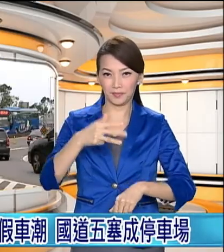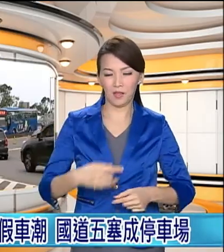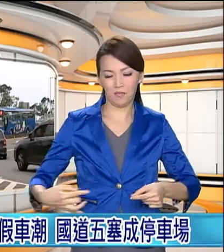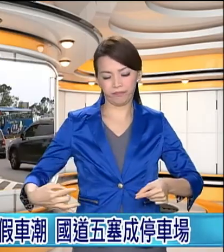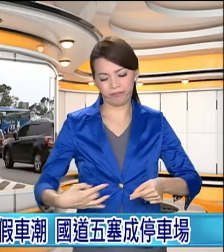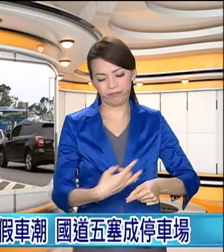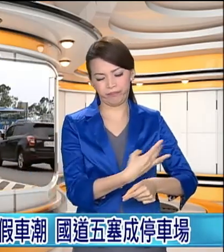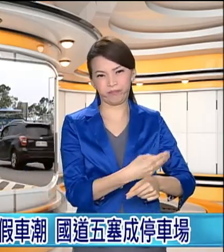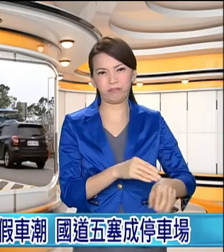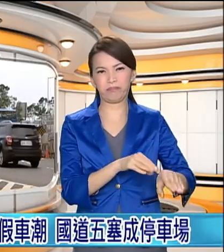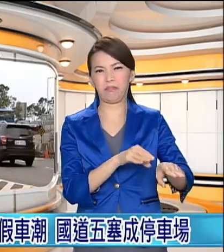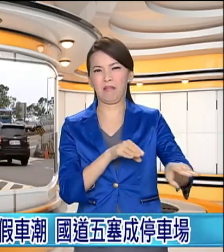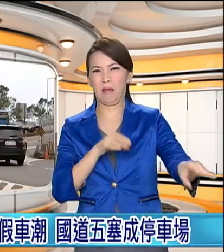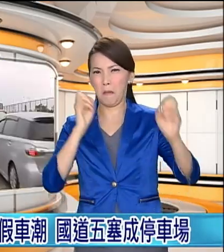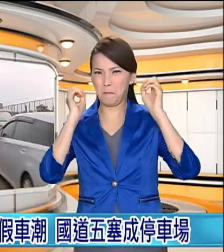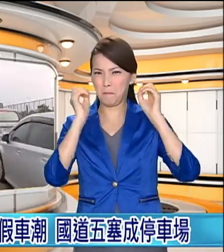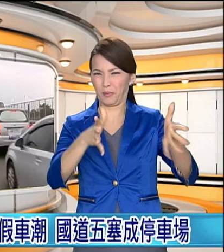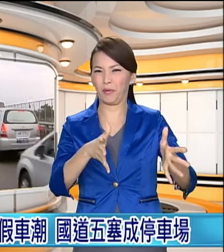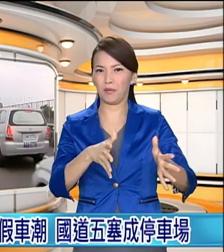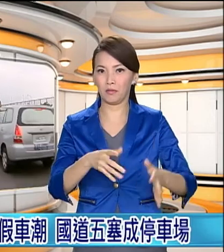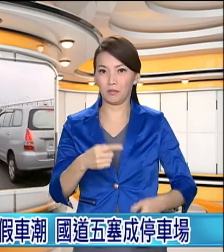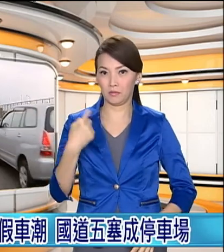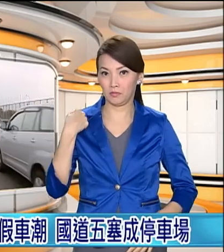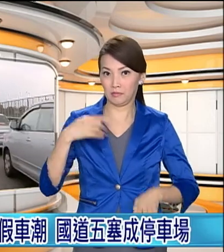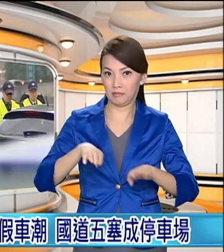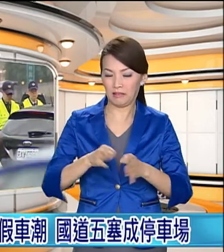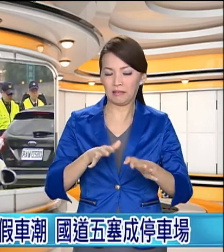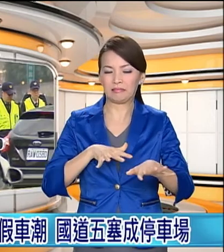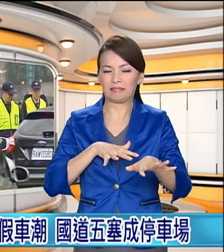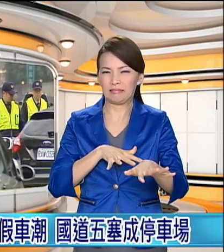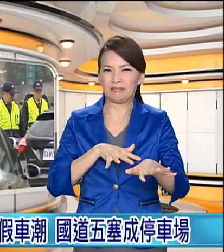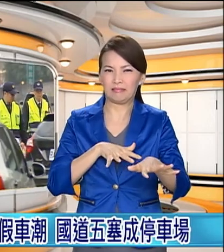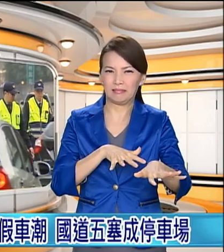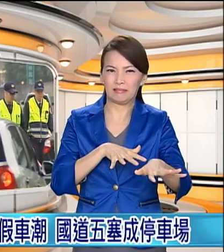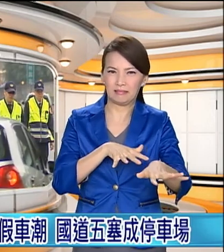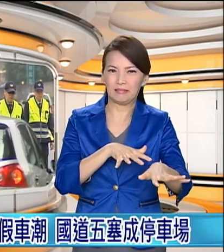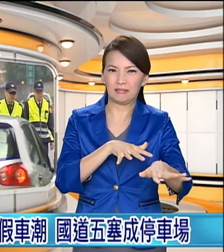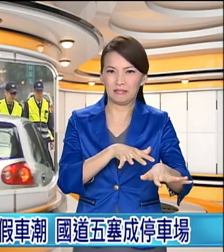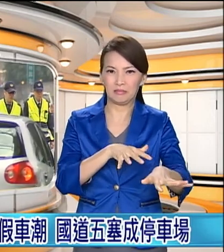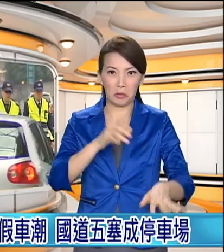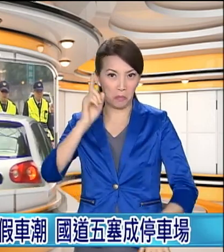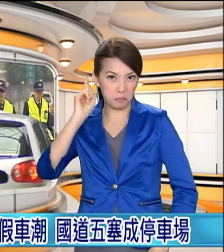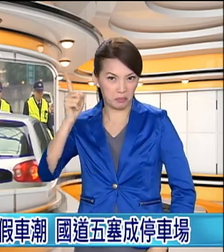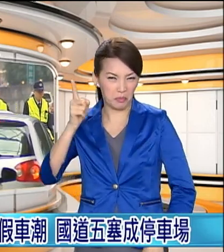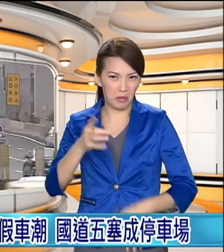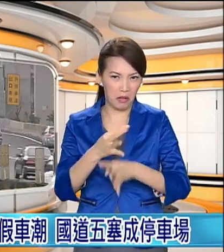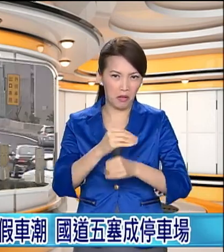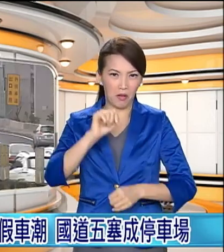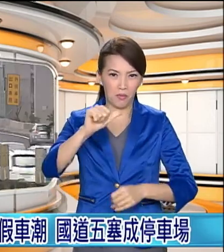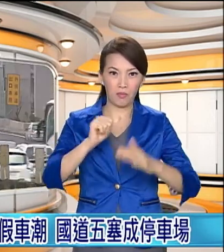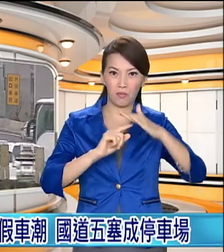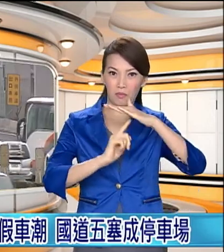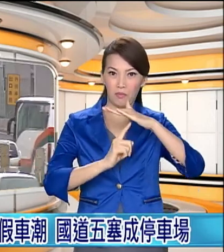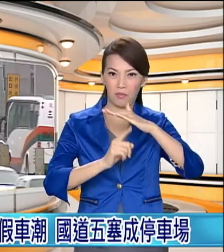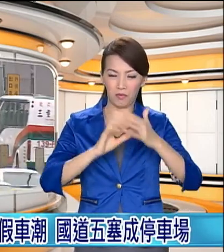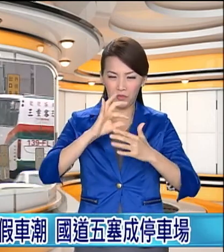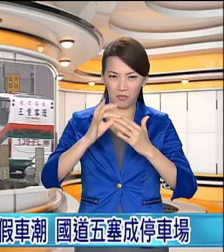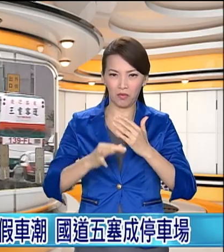峰，而其实北返车潮从昨天就开始了，尤其是国道